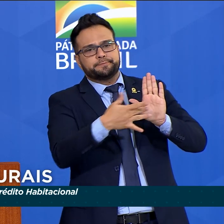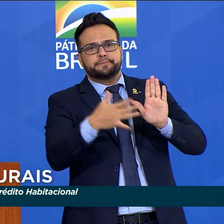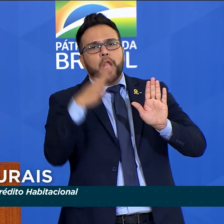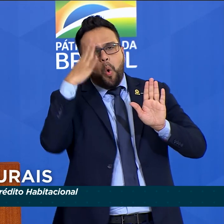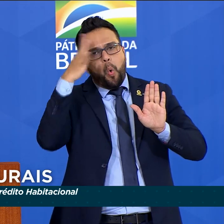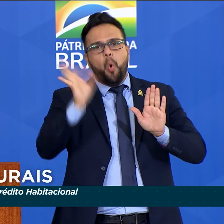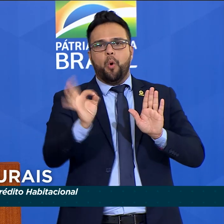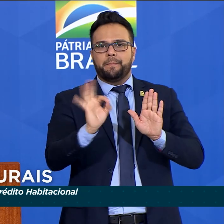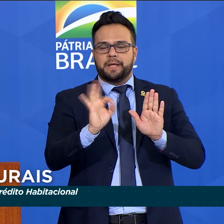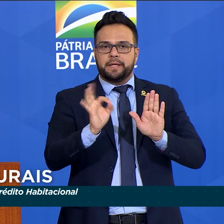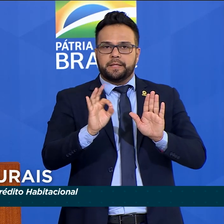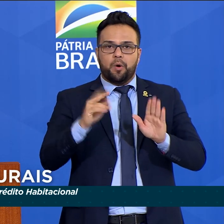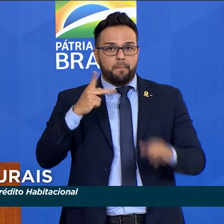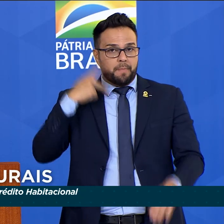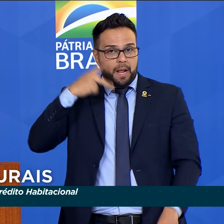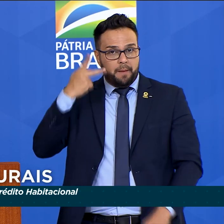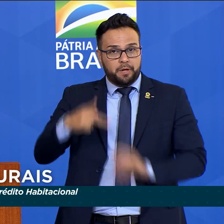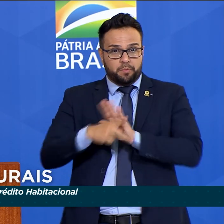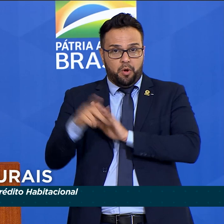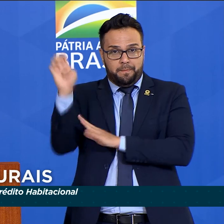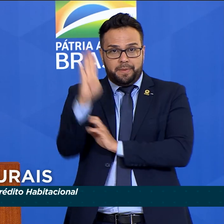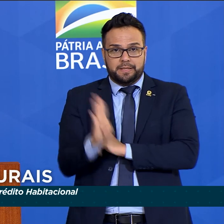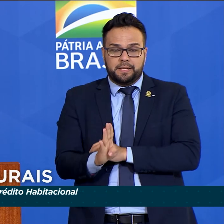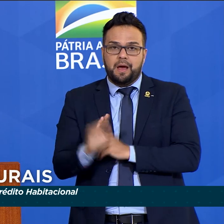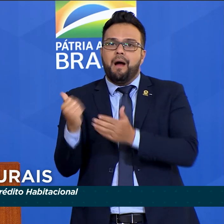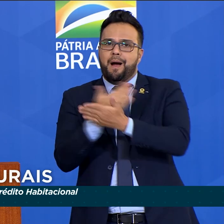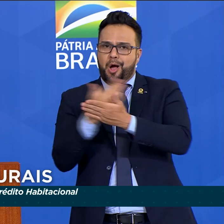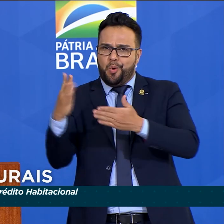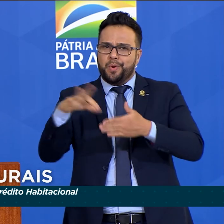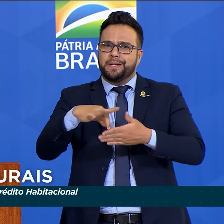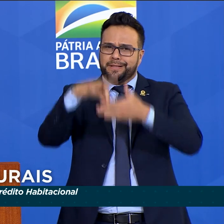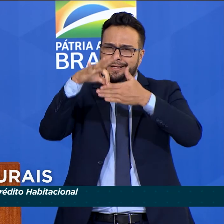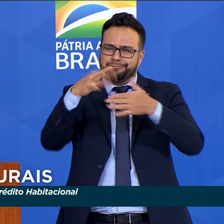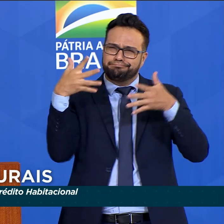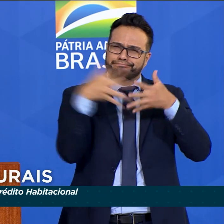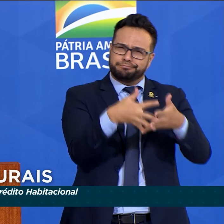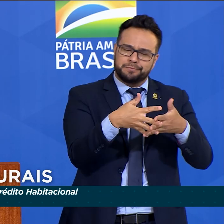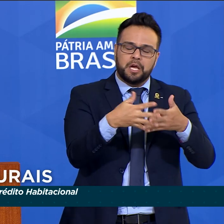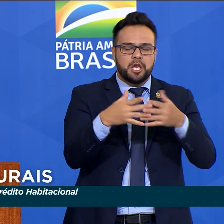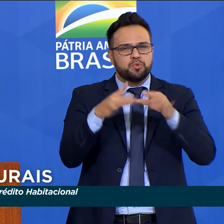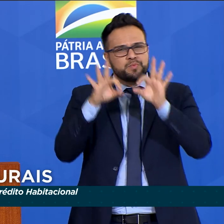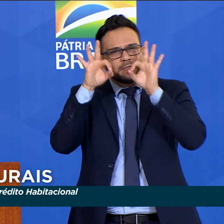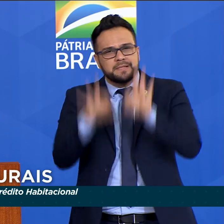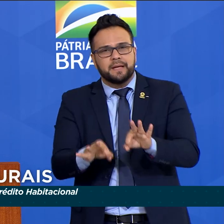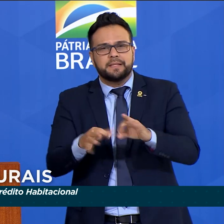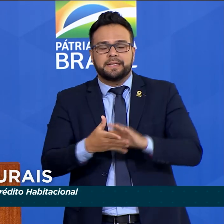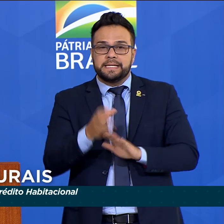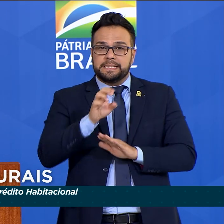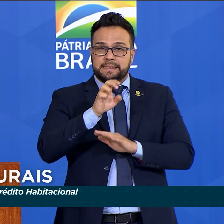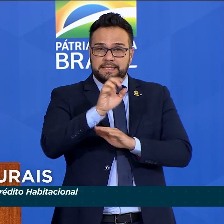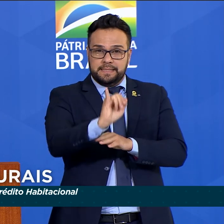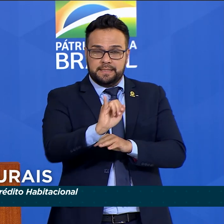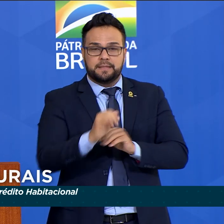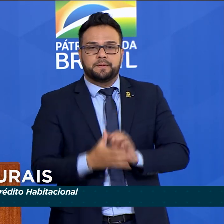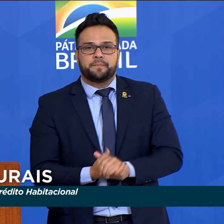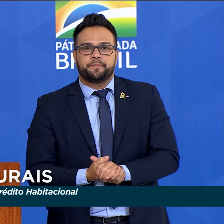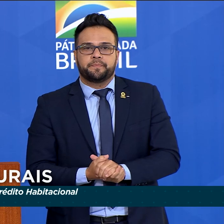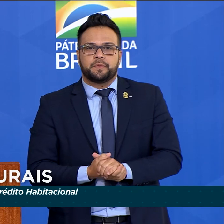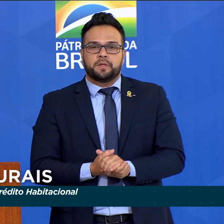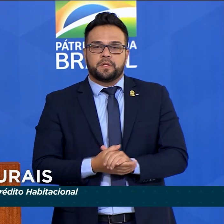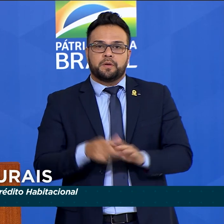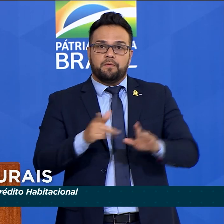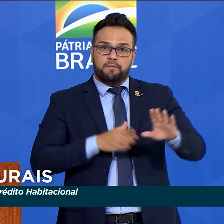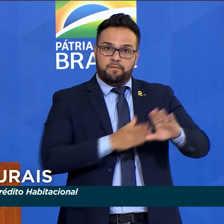Parlamento brasileiro através de algumas lideranças, ministra Tereza Cristina. E eu tenho certeza que, se essa matéria fosse ao plenário,